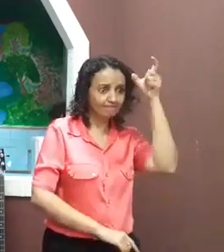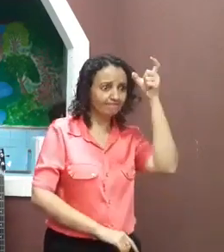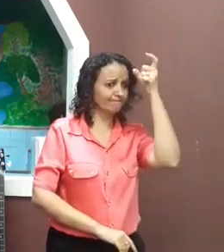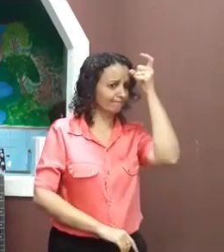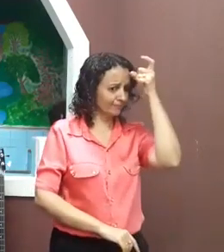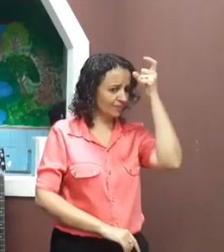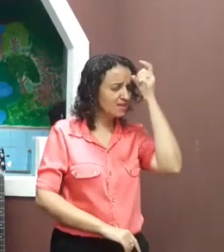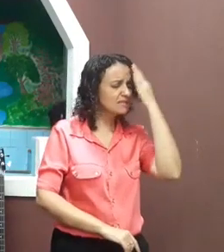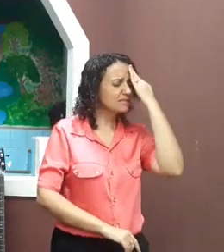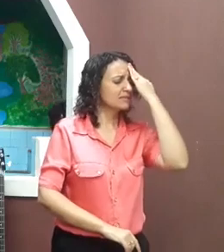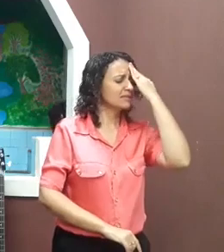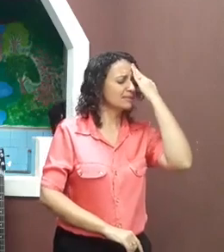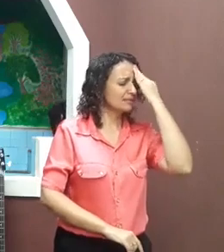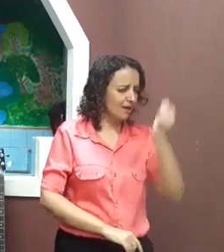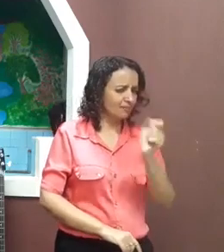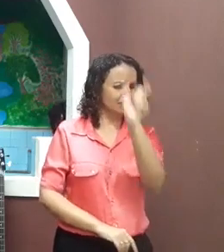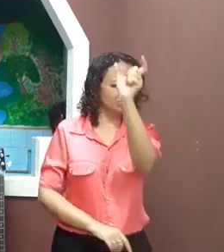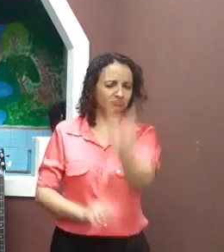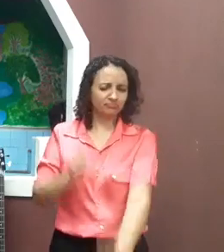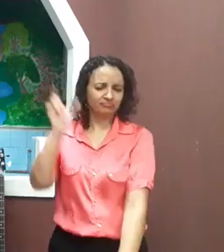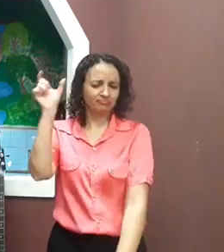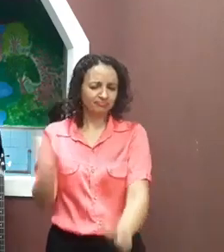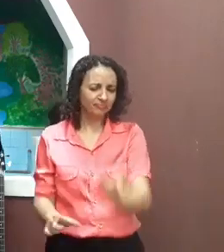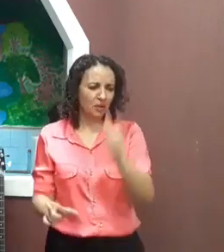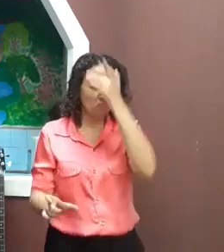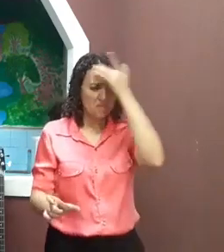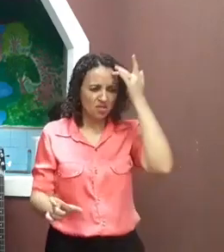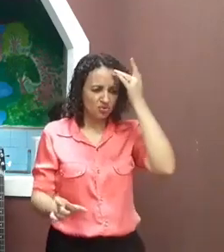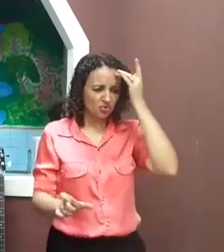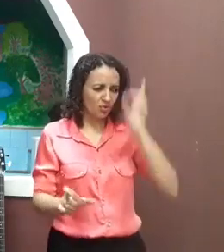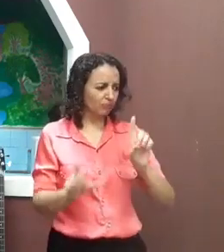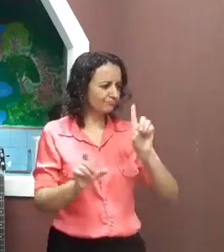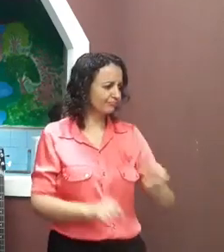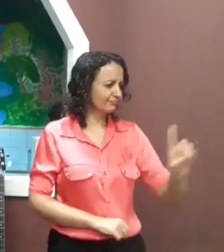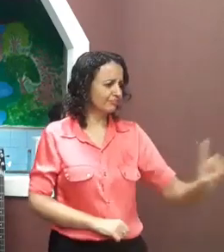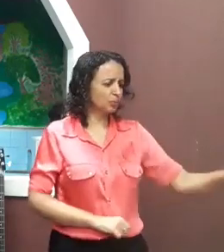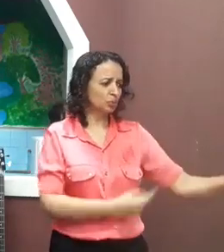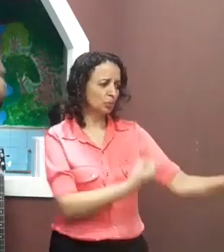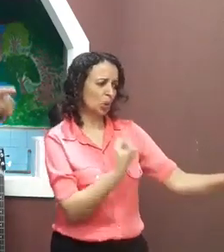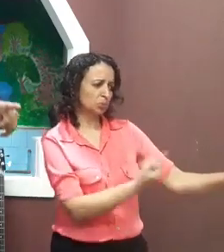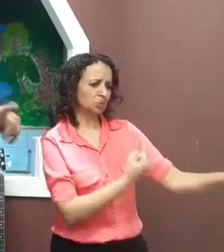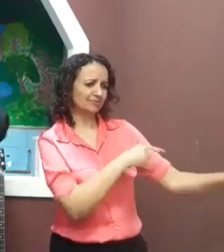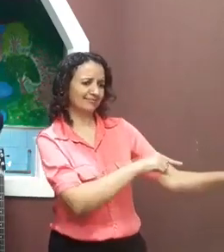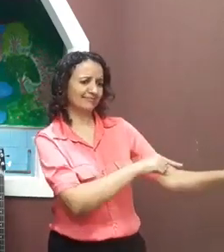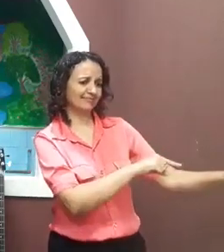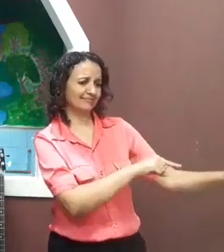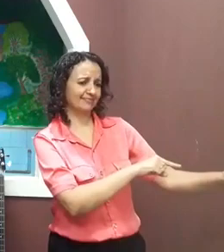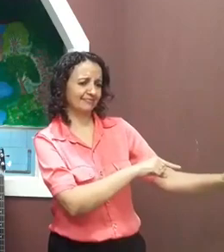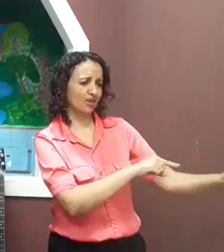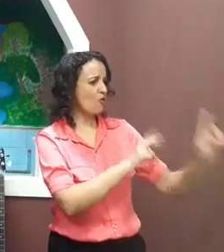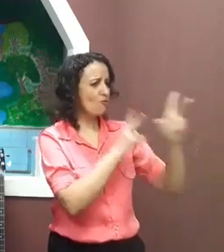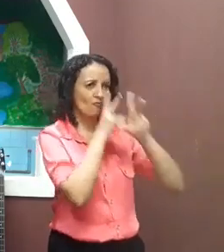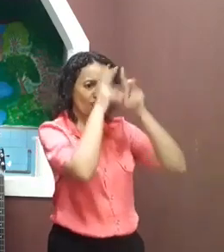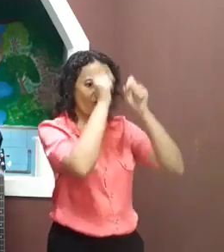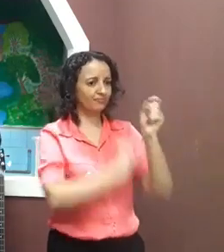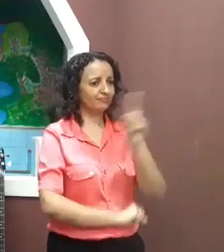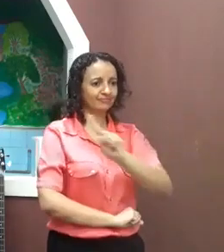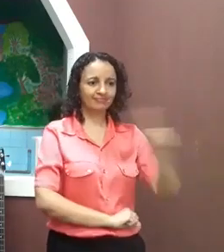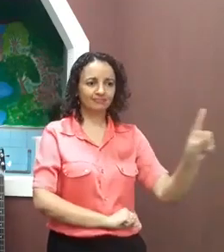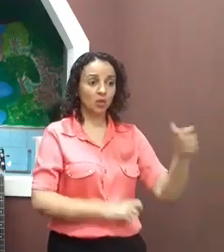eles estão indefesos, que eles estão impotentes contra as estratégias, contra os